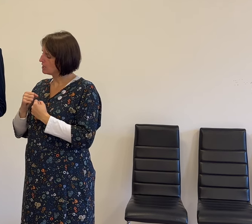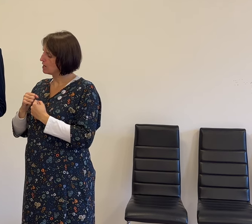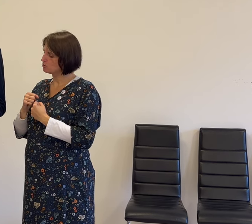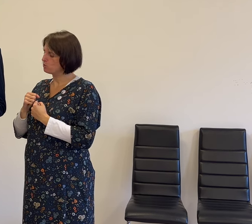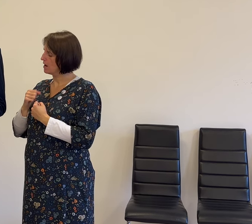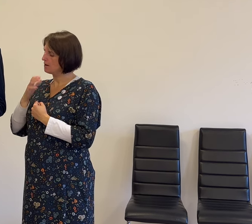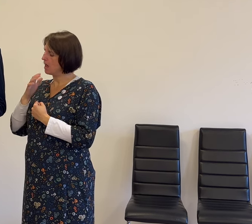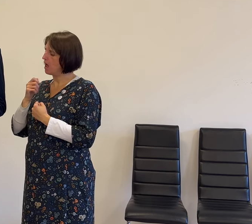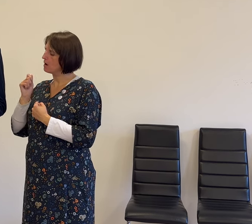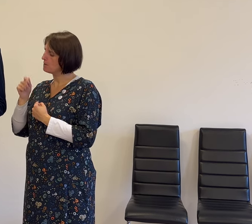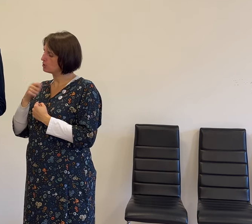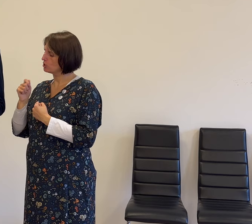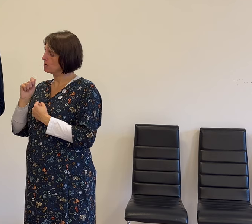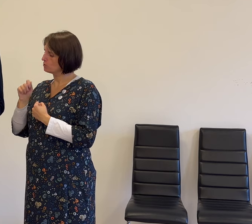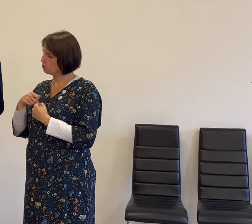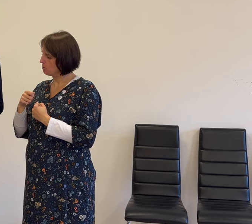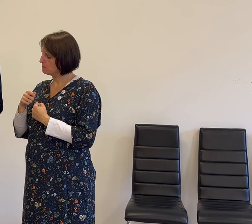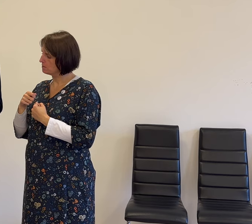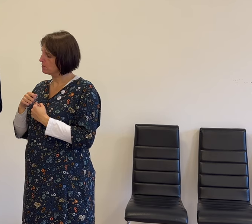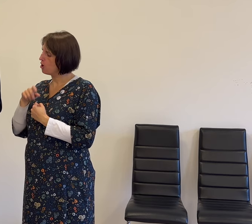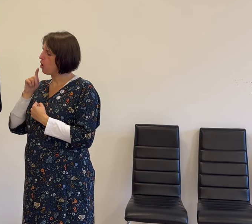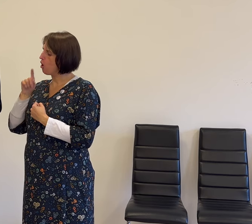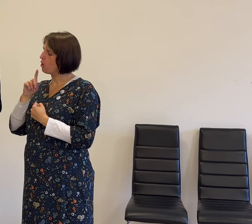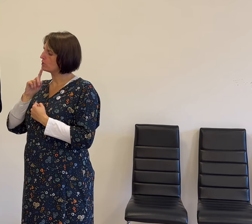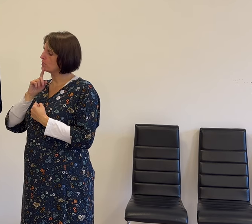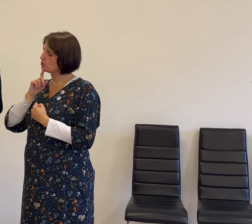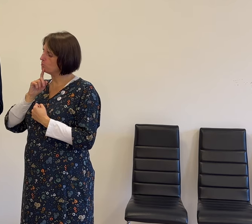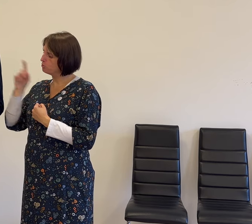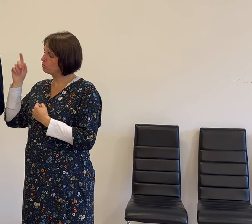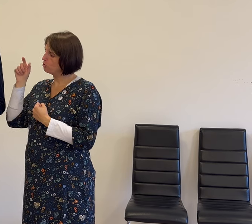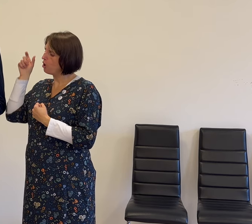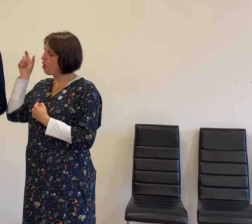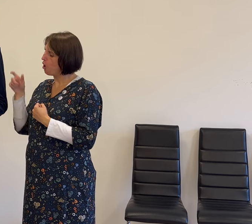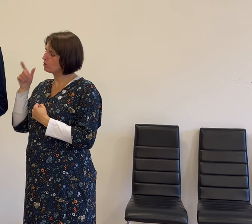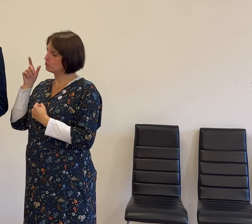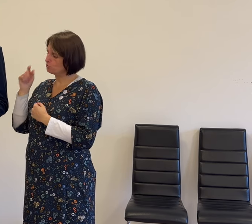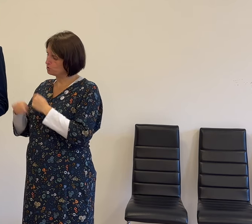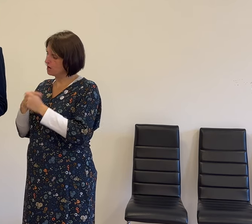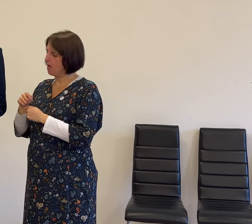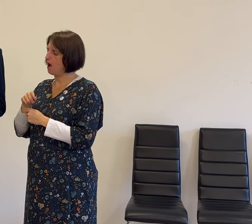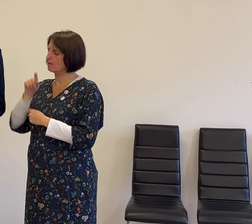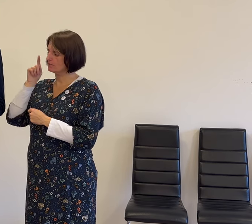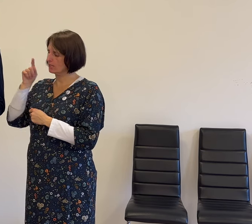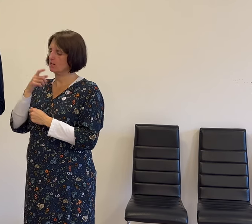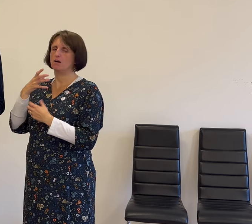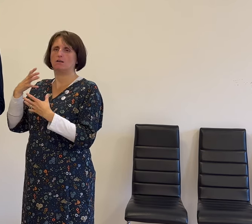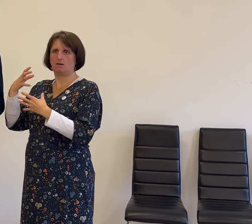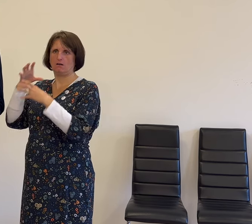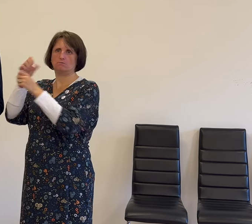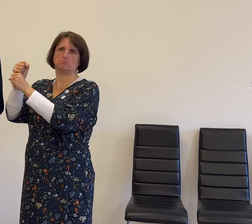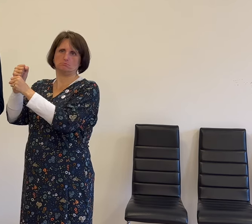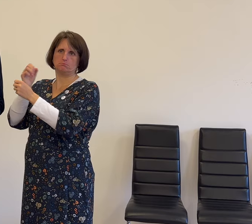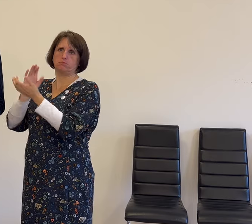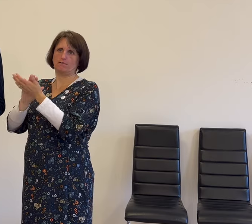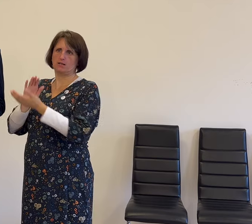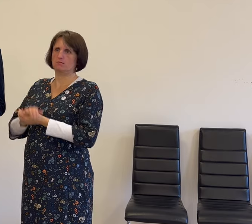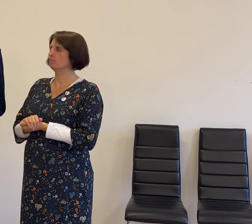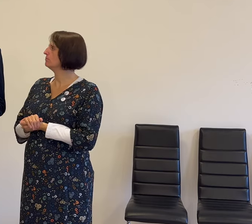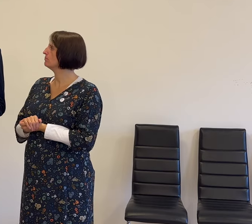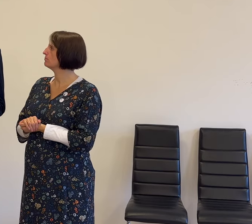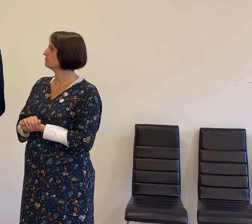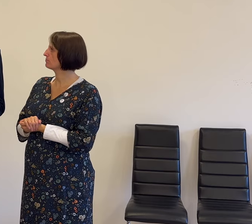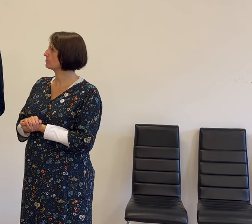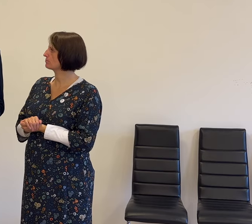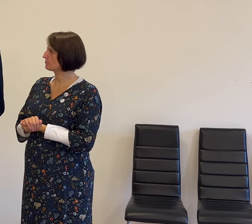zemské zvěři. Celý svět pozná, že při Izraeli stojí Bůh. A celé toto zhromáždění pozná, že